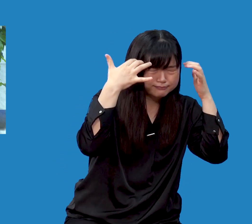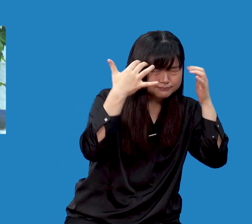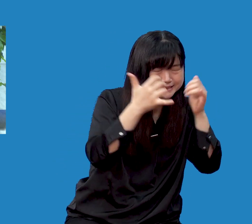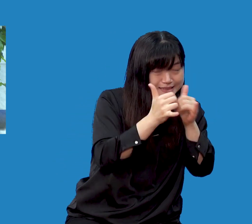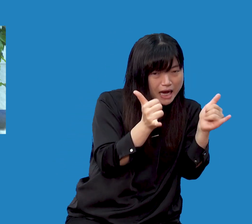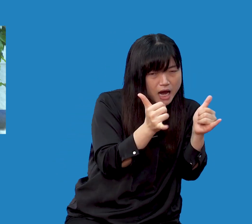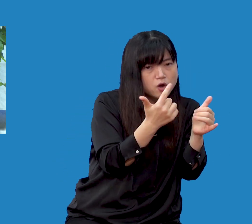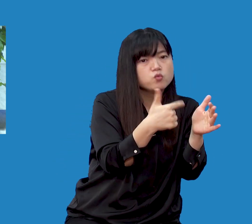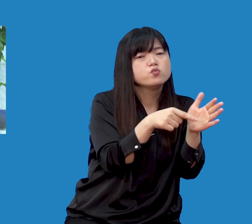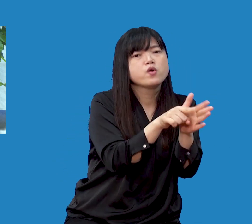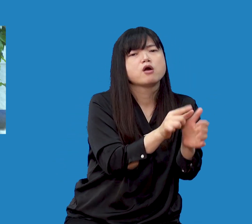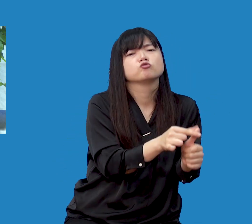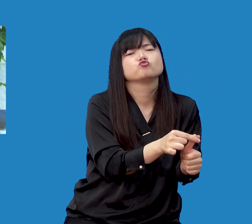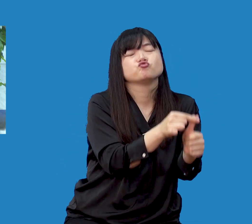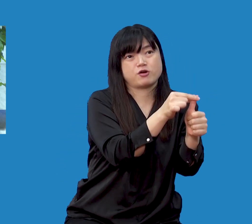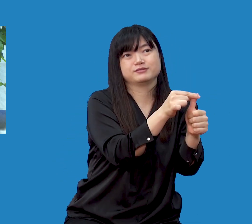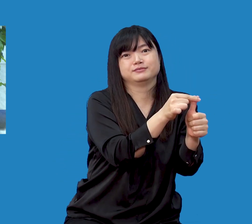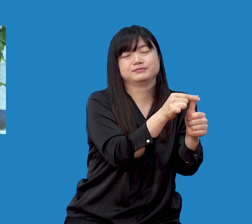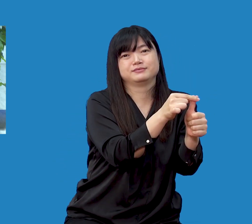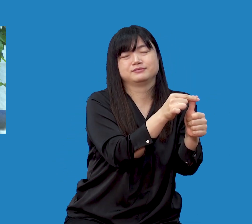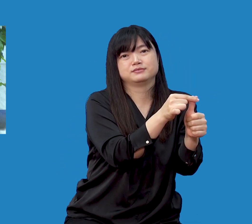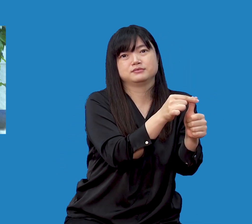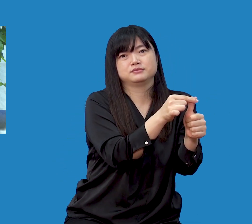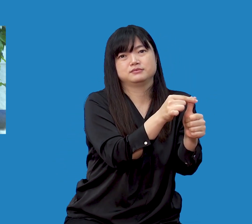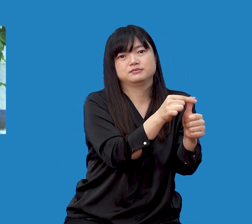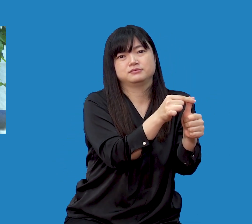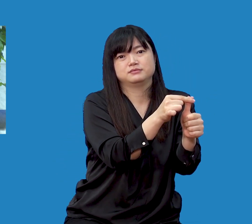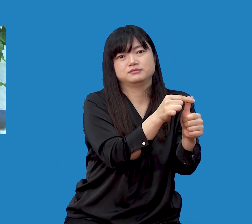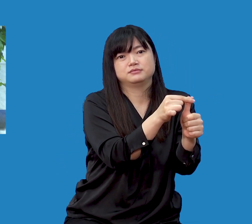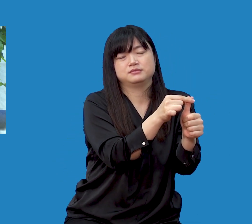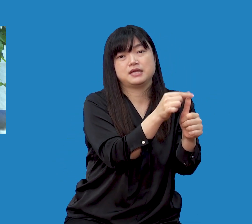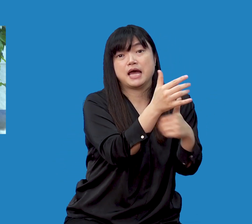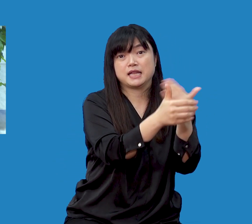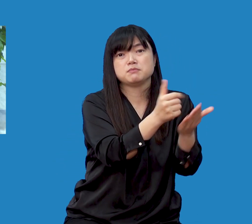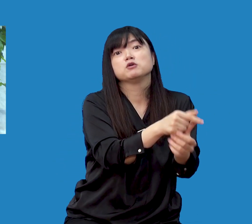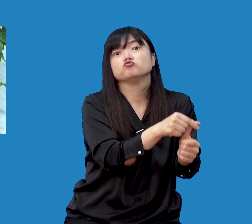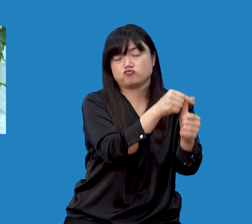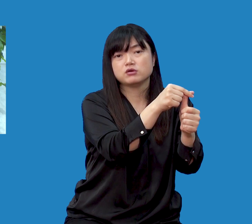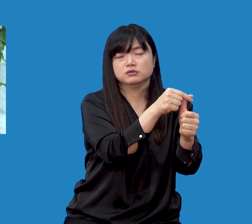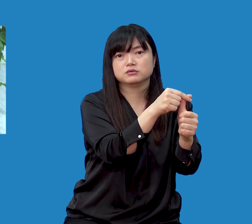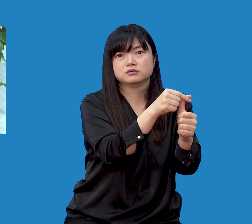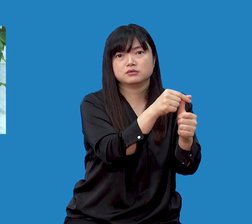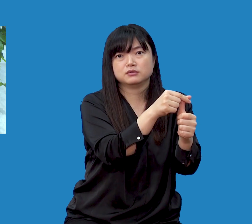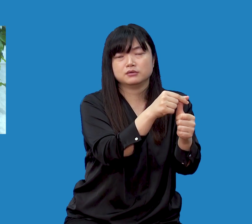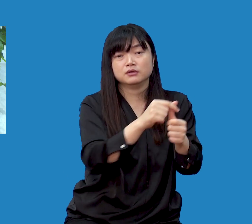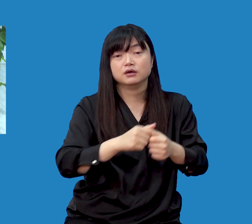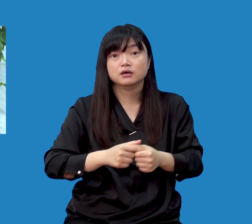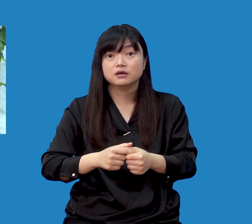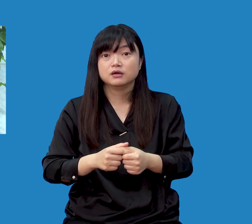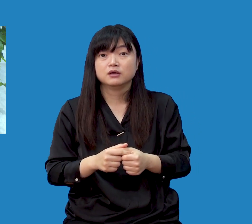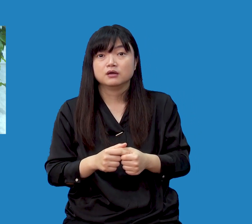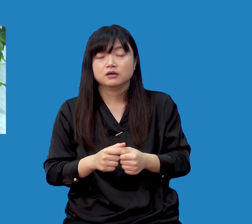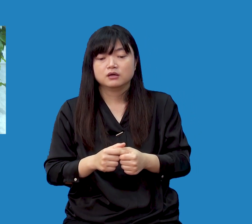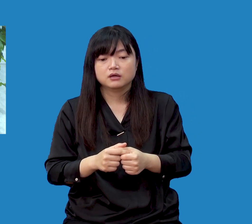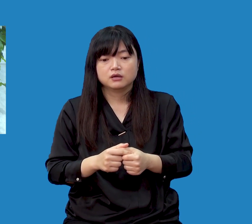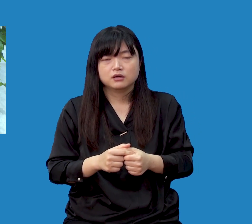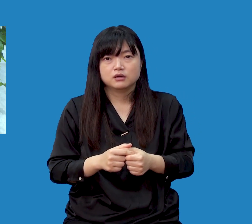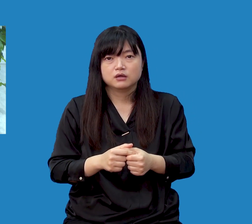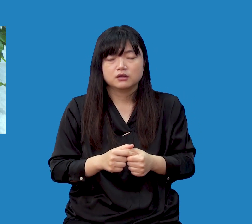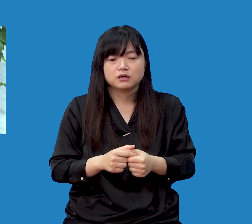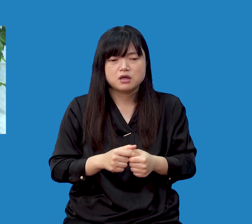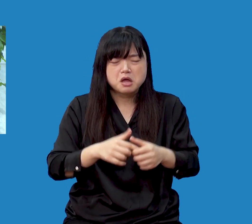환난당한 자를 위한 야훼의 구원입니다. 그럴 때